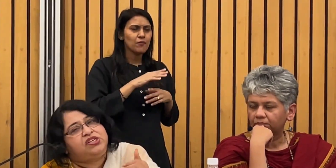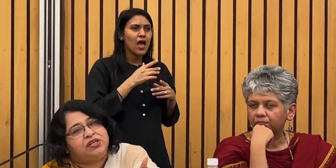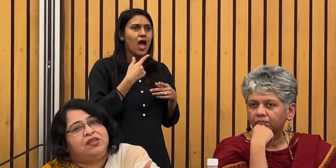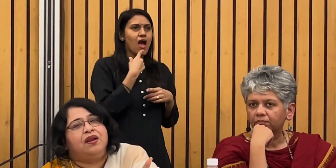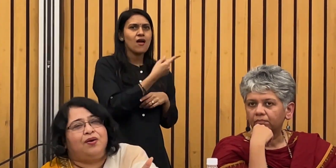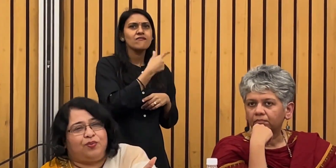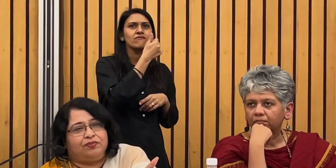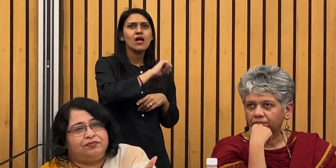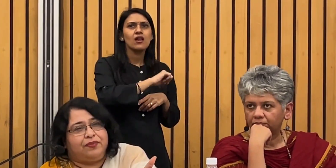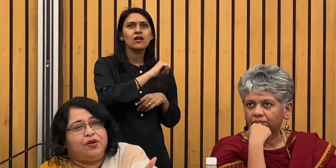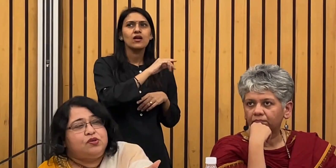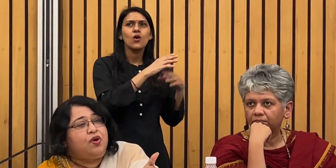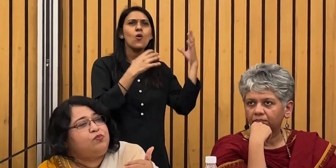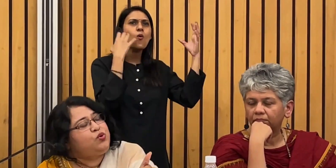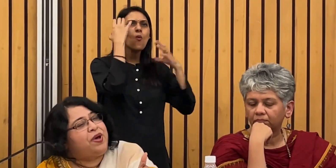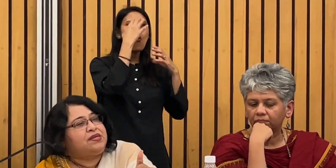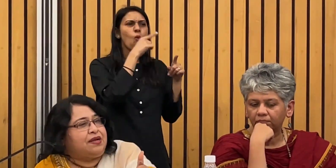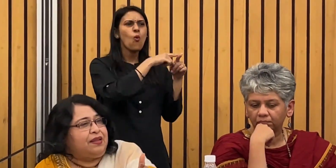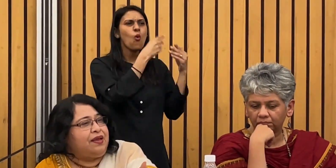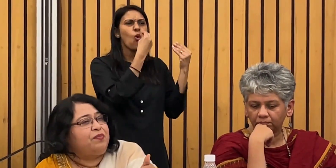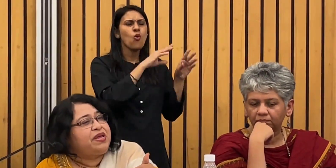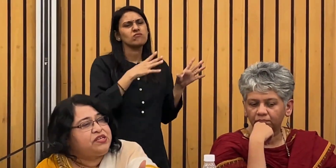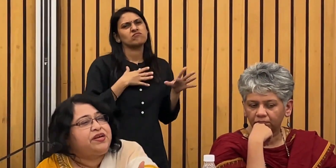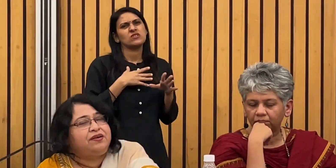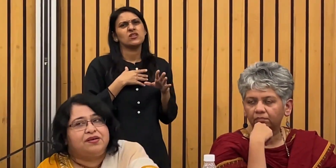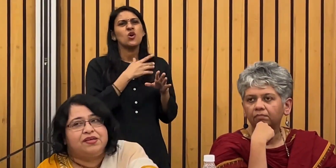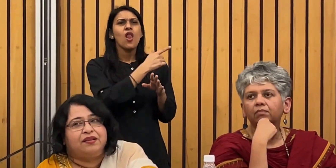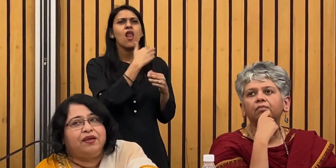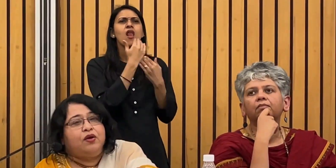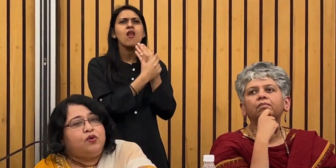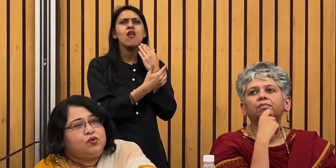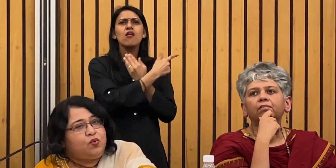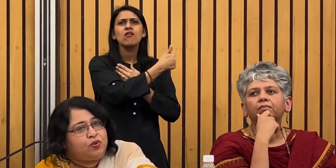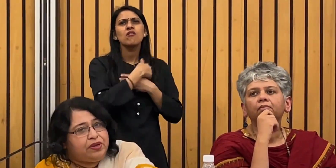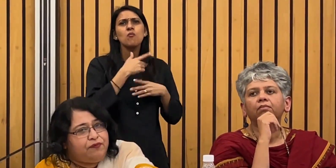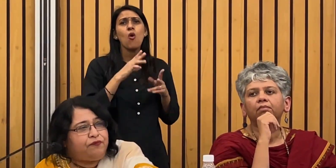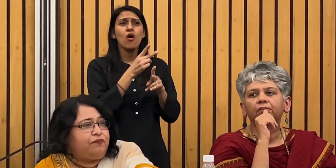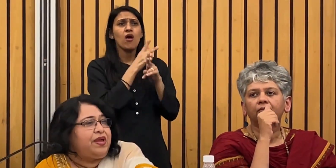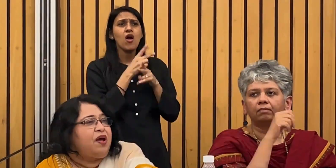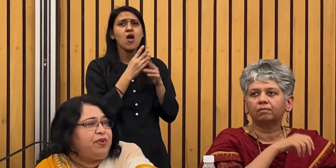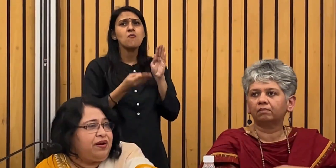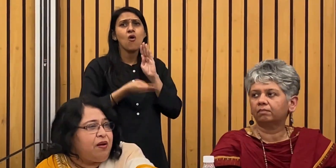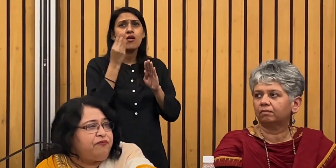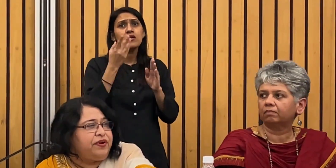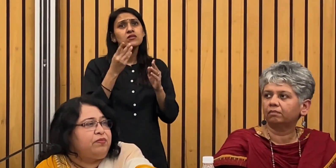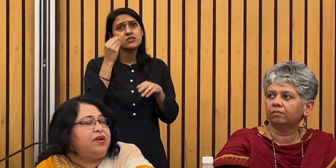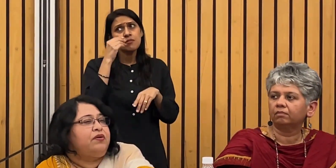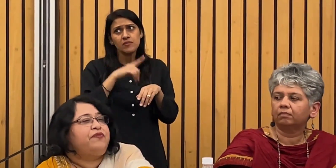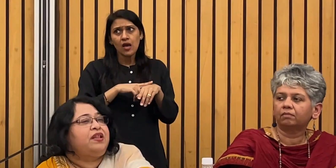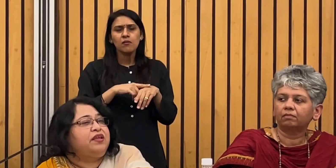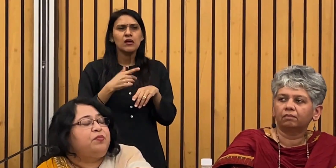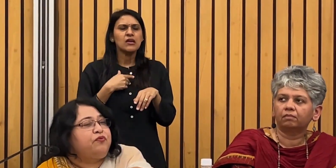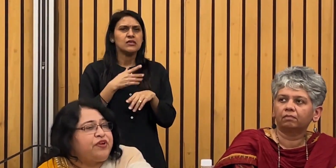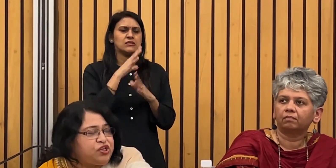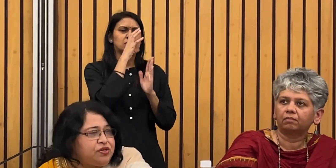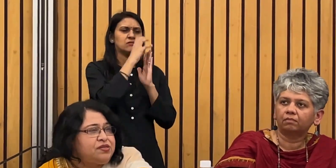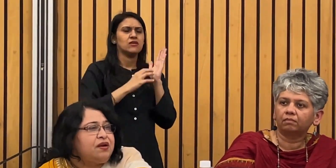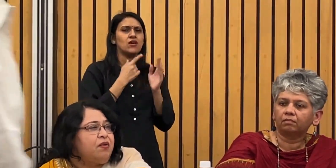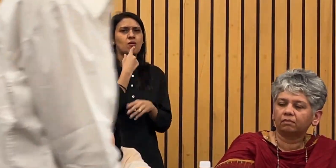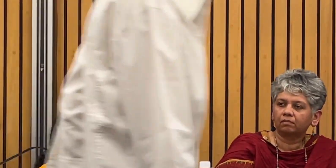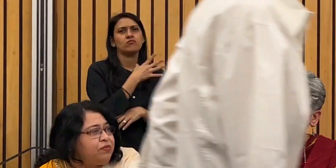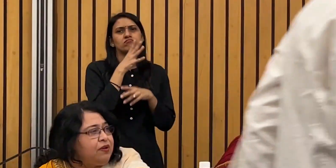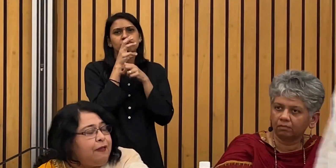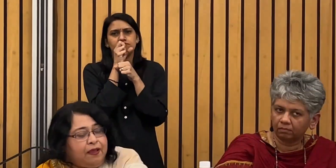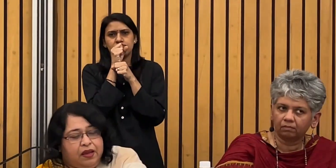कि उन्हें चिंता ना हो. So हम छुपा जाते हैं, हम हेसिटेट कर जाते हैं. So if they are made comfortable, if healthcare professionals